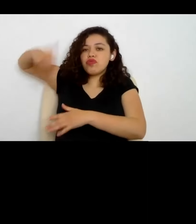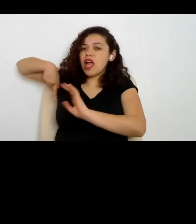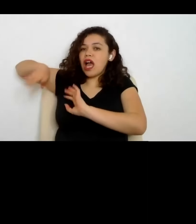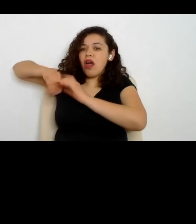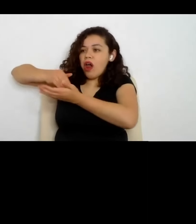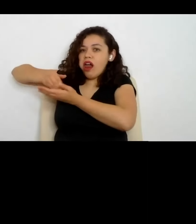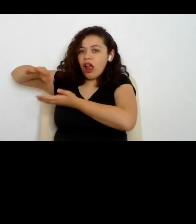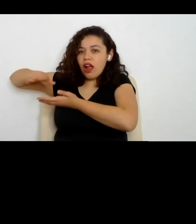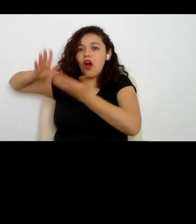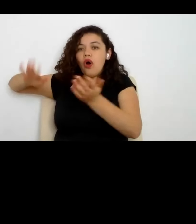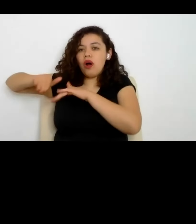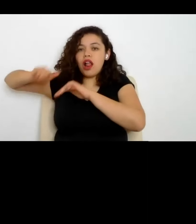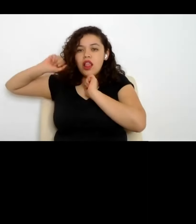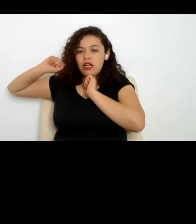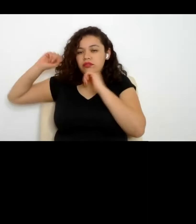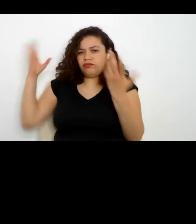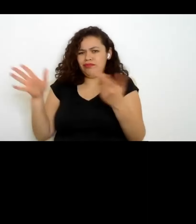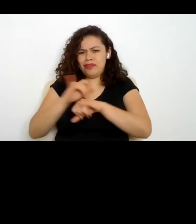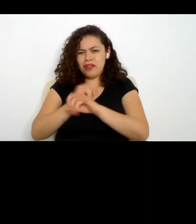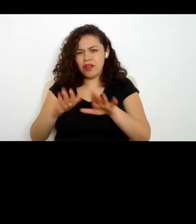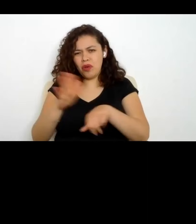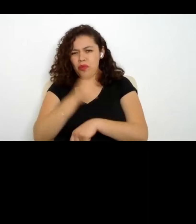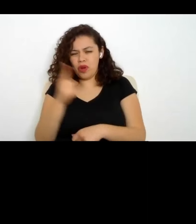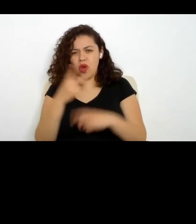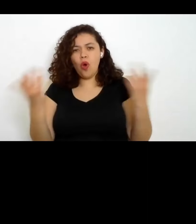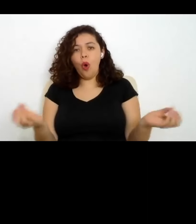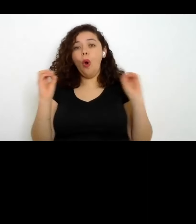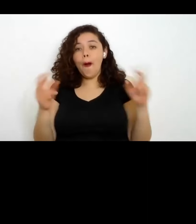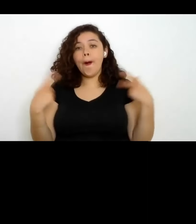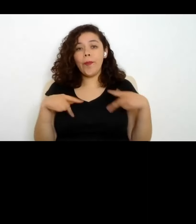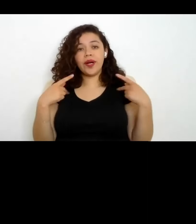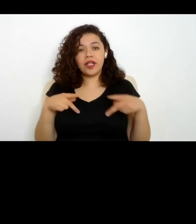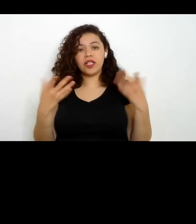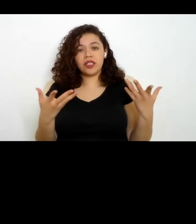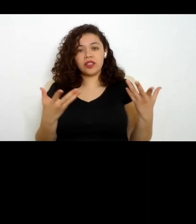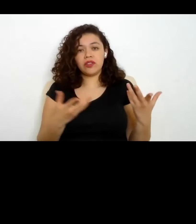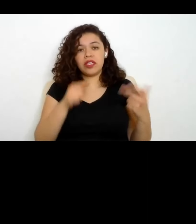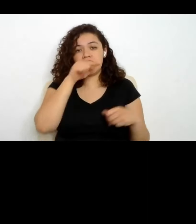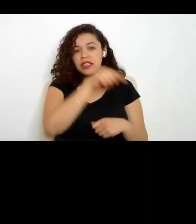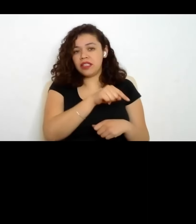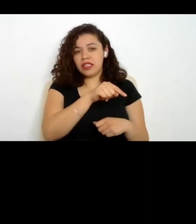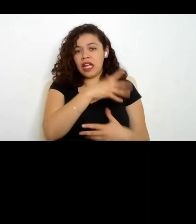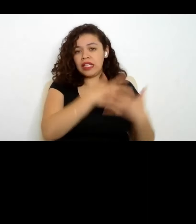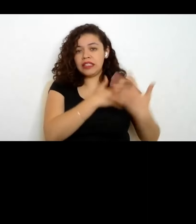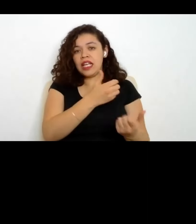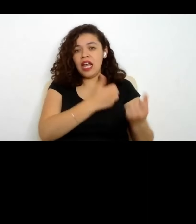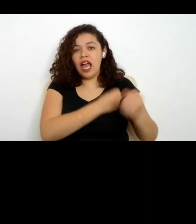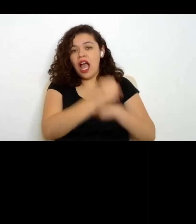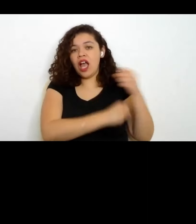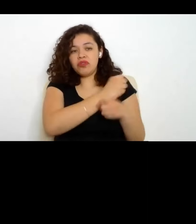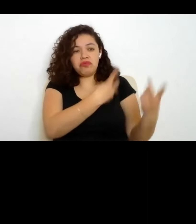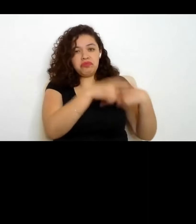gente que hace 15 años no trabaja contigo? O de pacientes que ya no están contigo desde hace 15 años.